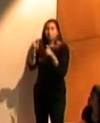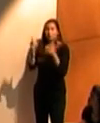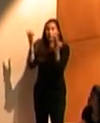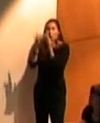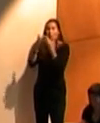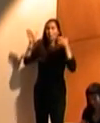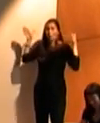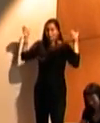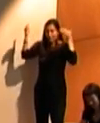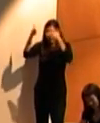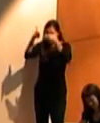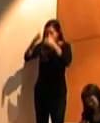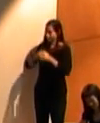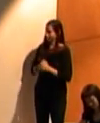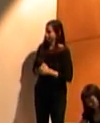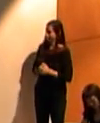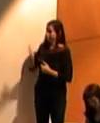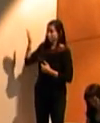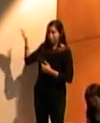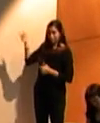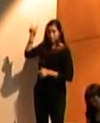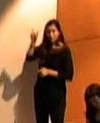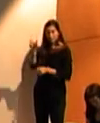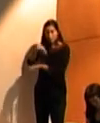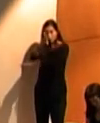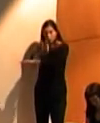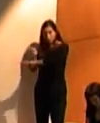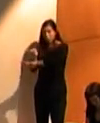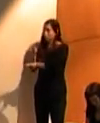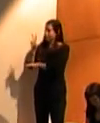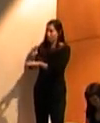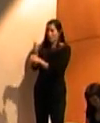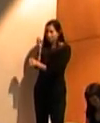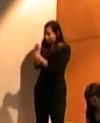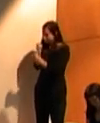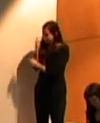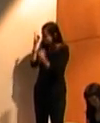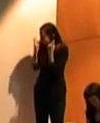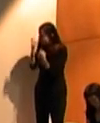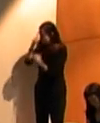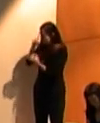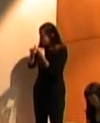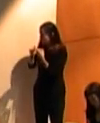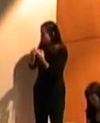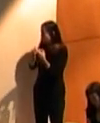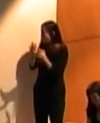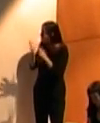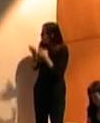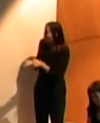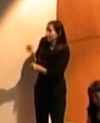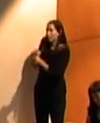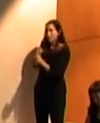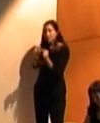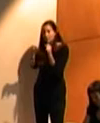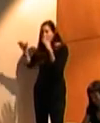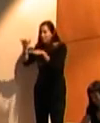Donc là, l'architecte a vraiment travaillé sur comment apaiser et créer des ambiances